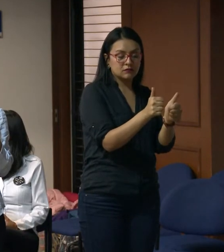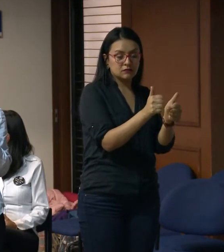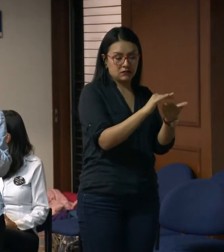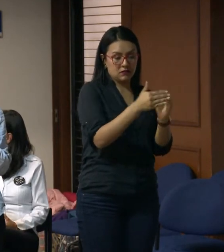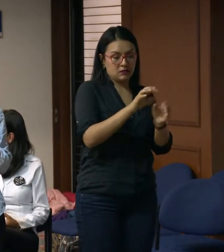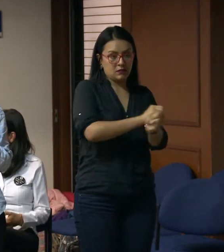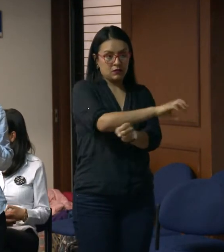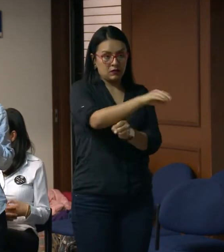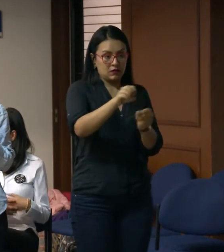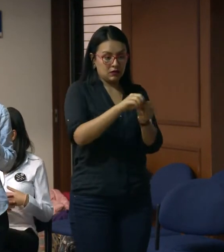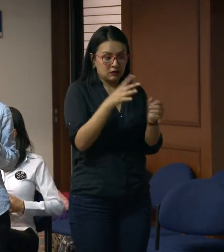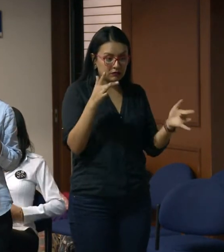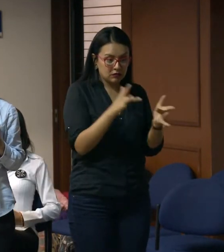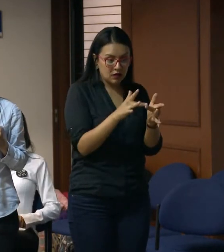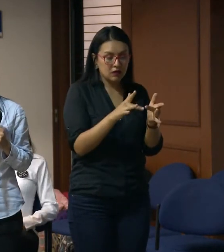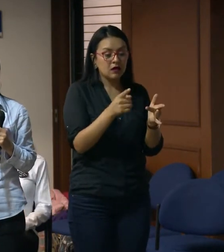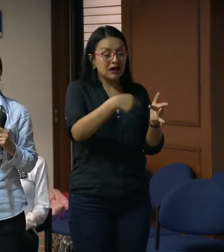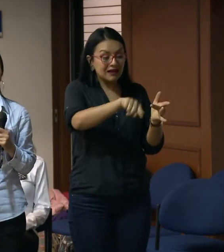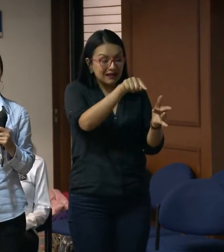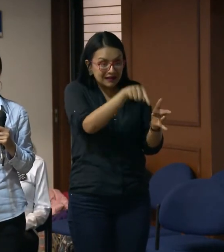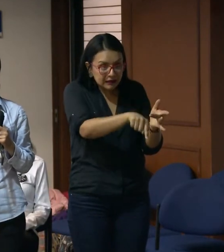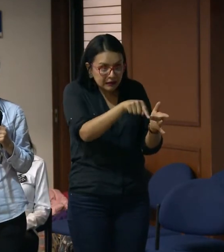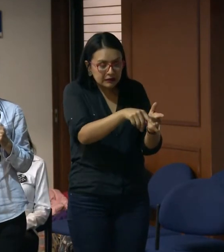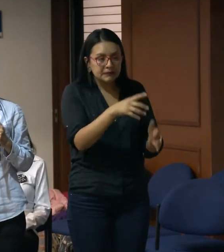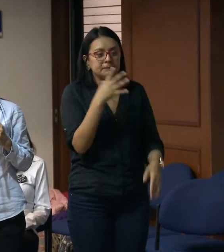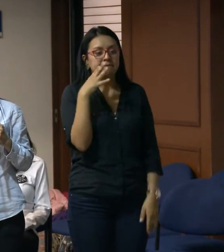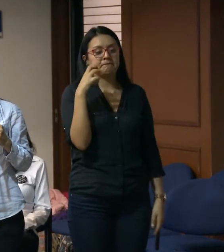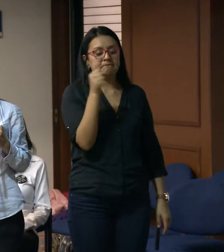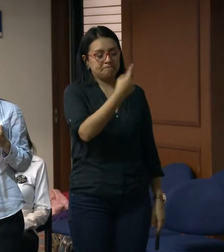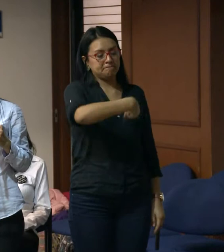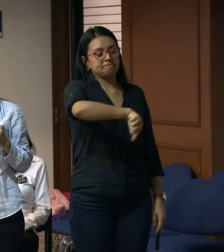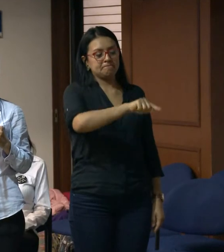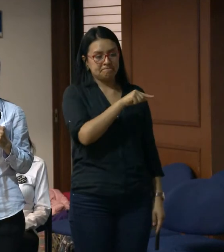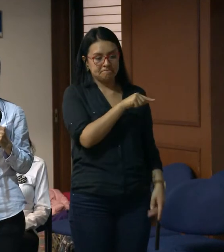con la población, y a partir de ahí fue donde ellos